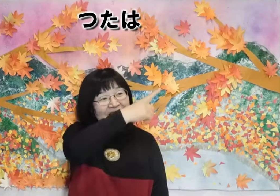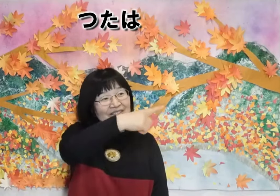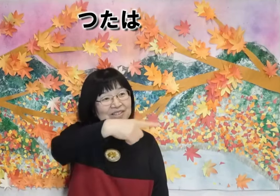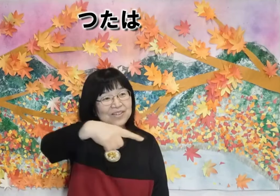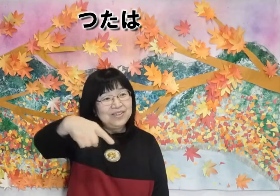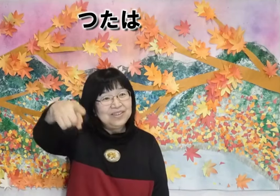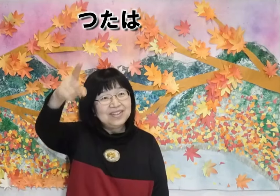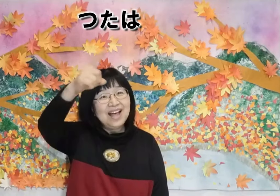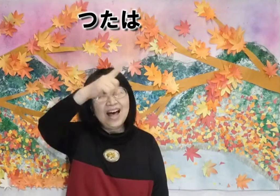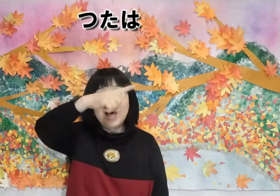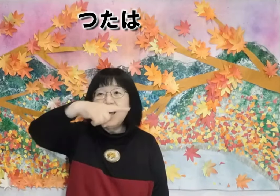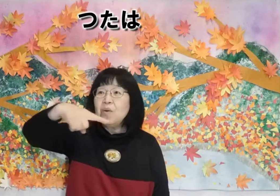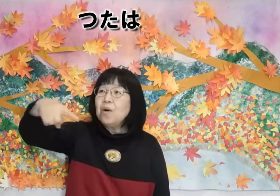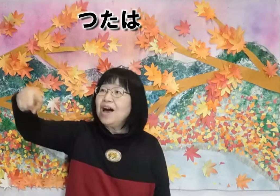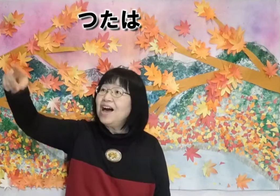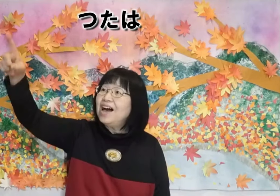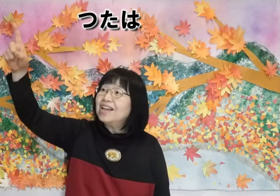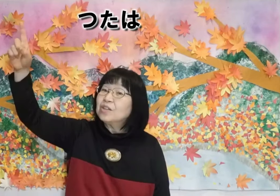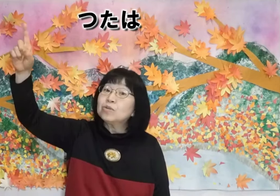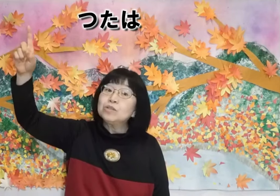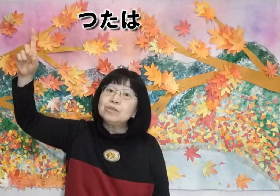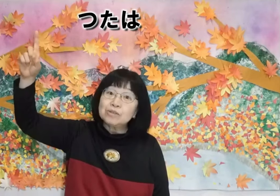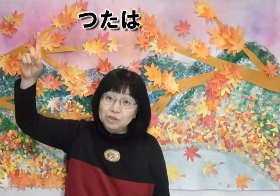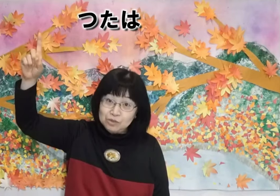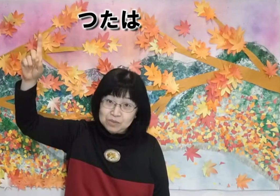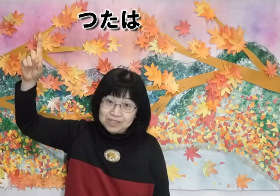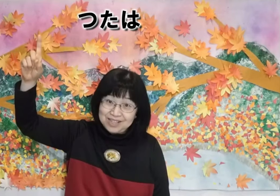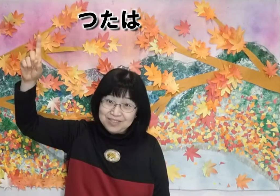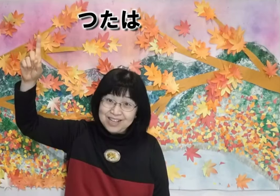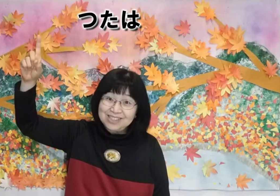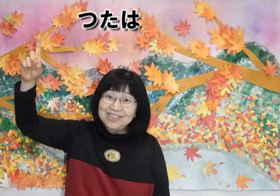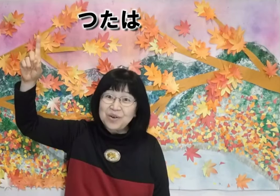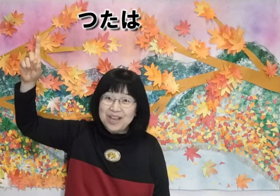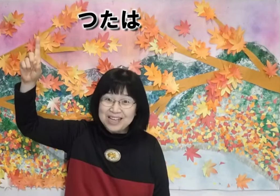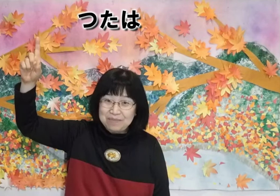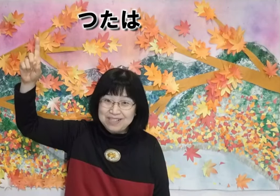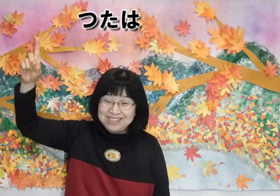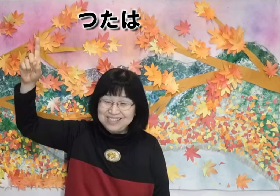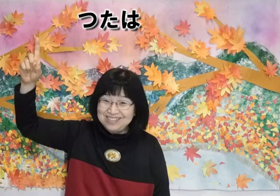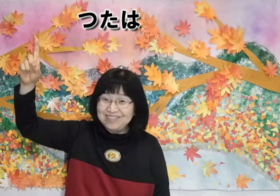ツタはと、鶴の植物なので鶴を描きます。